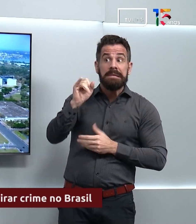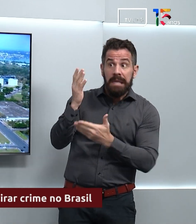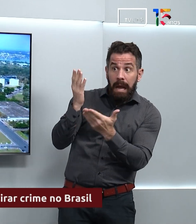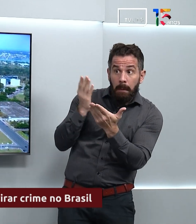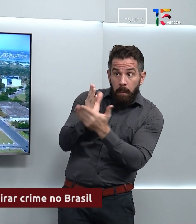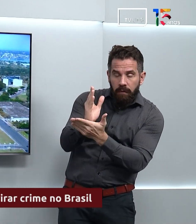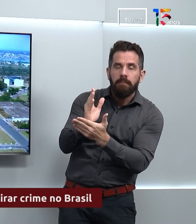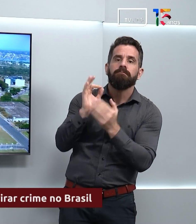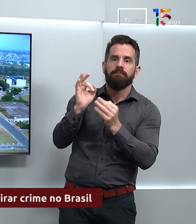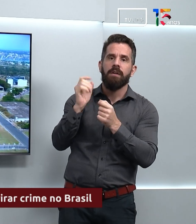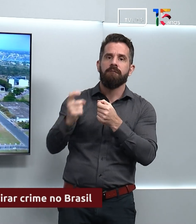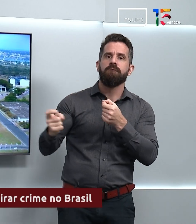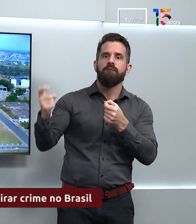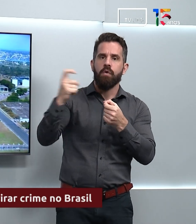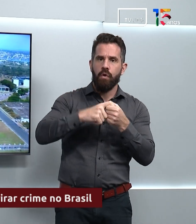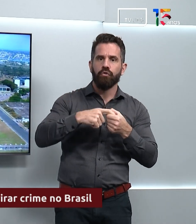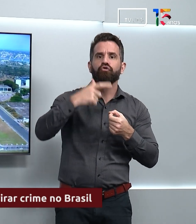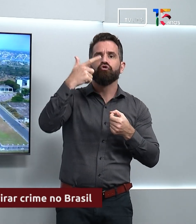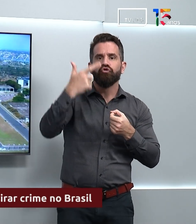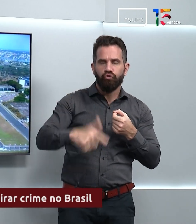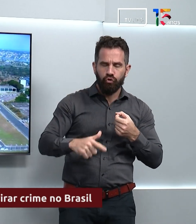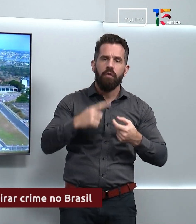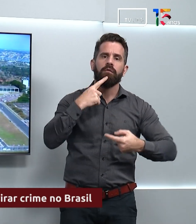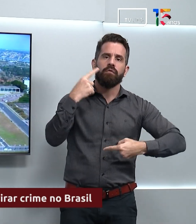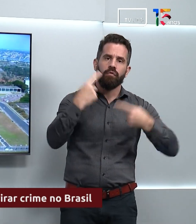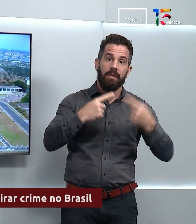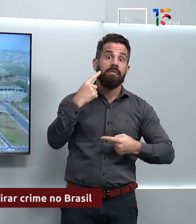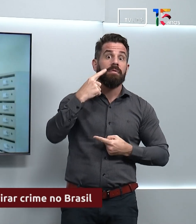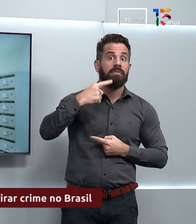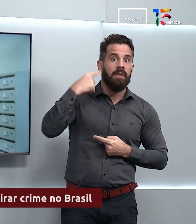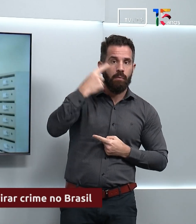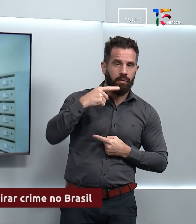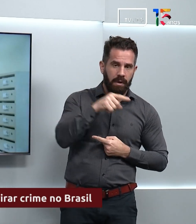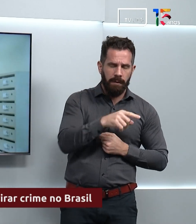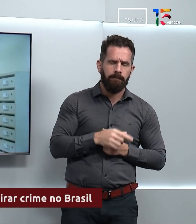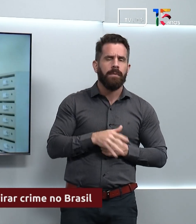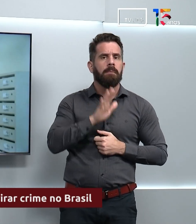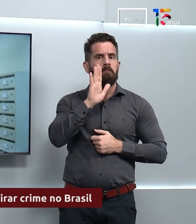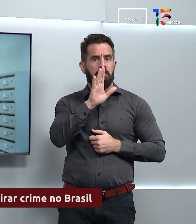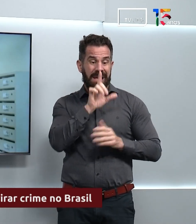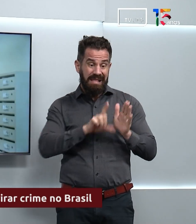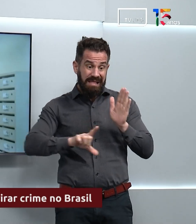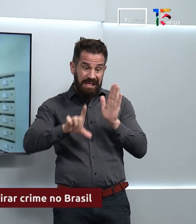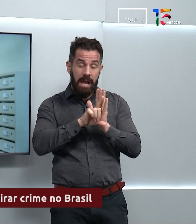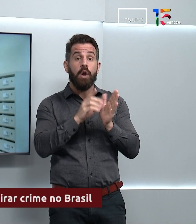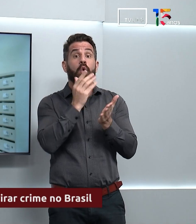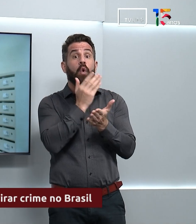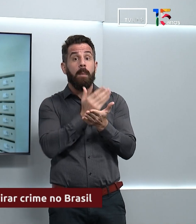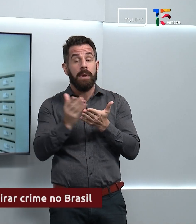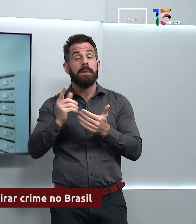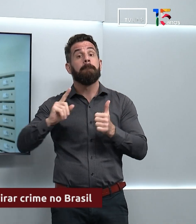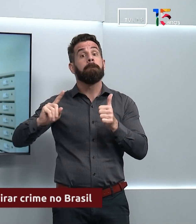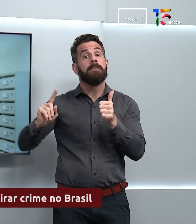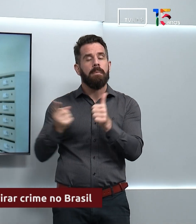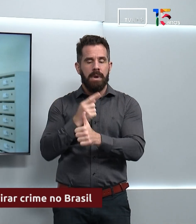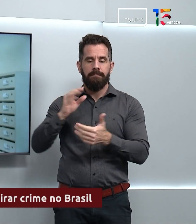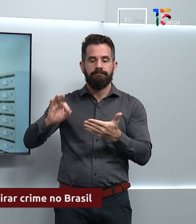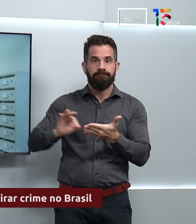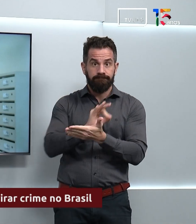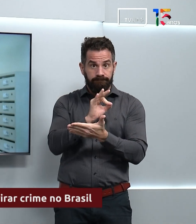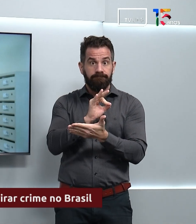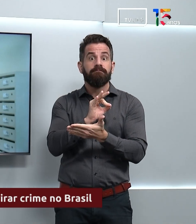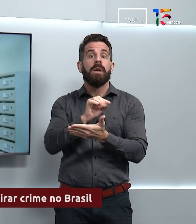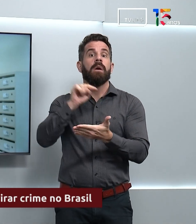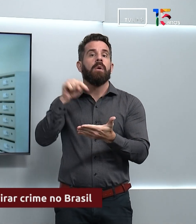eles, volta para a segunda votação na Câmara dos Deputados. Lembrando que toda lei só começa a valer depois de sancionada pelo presidente